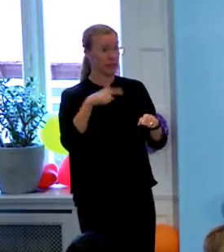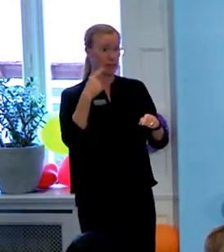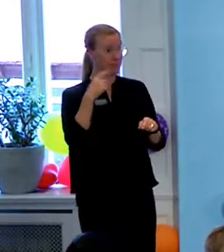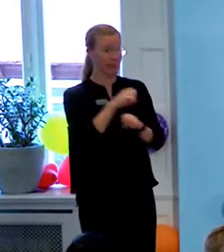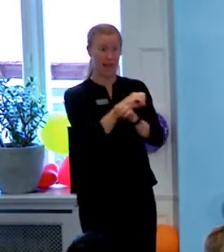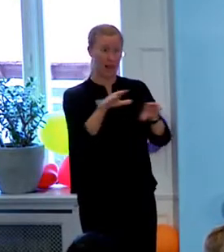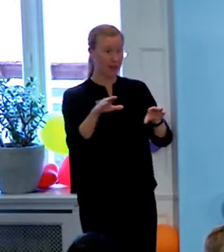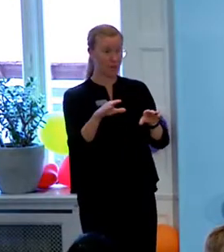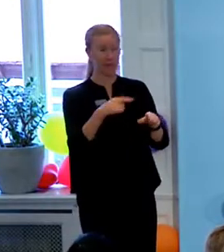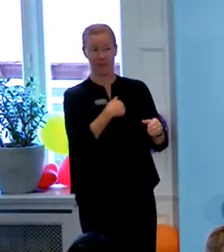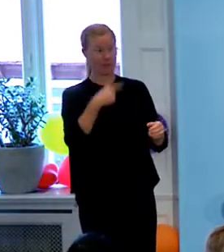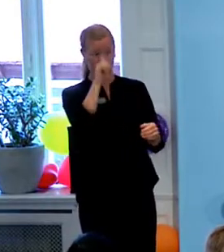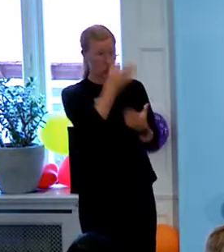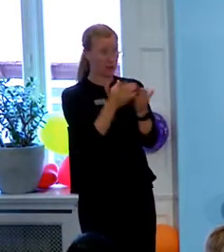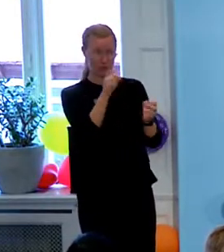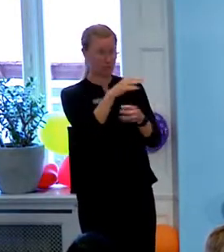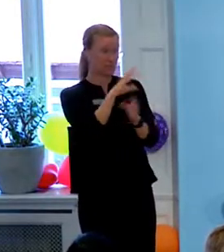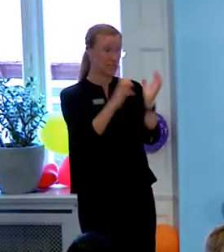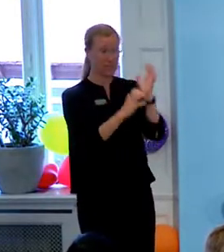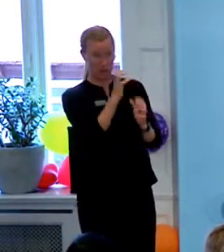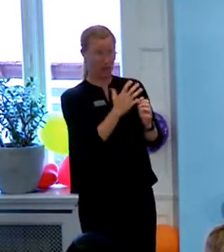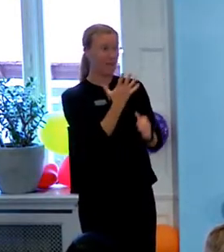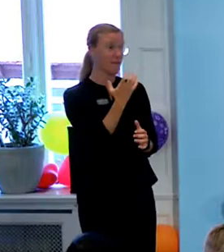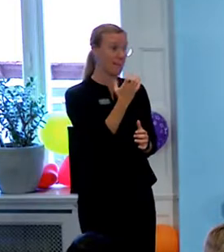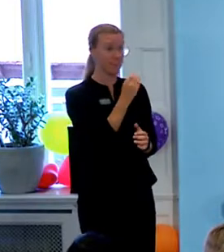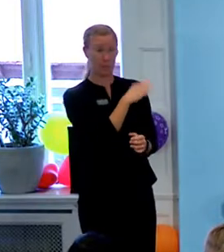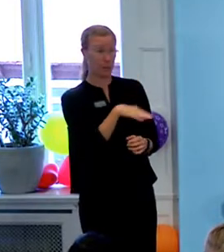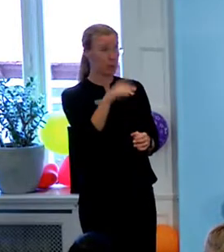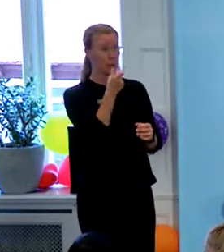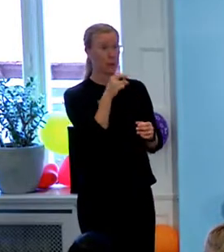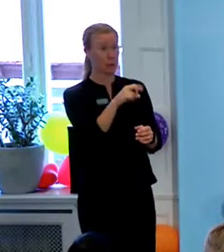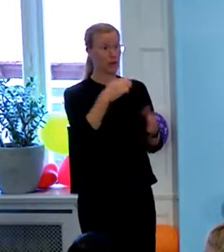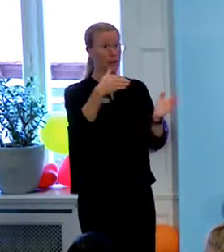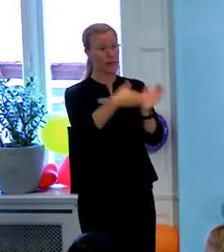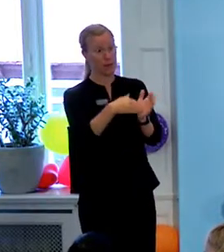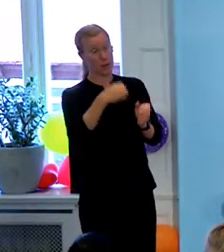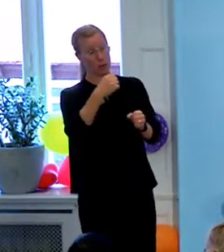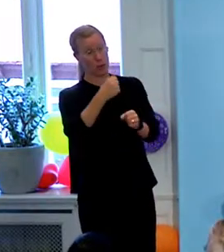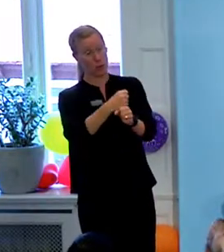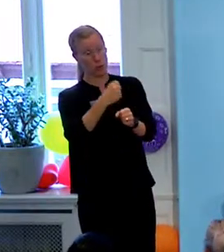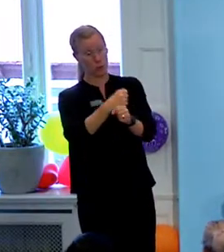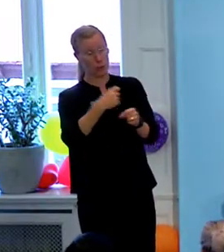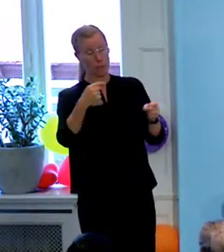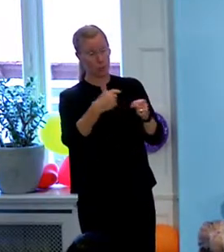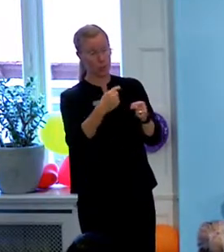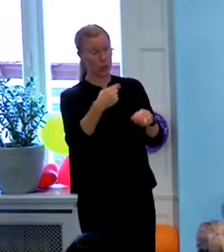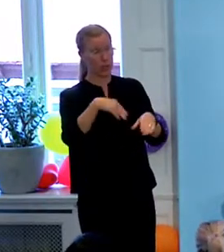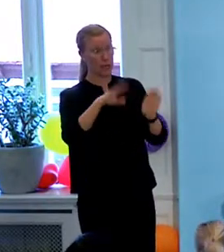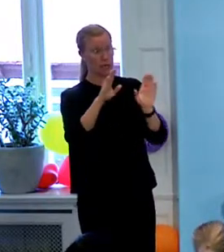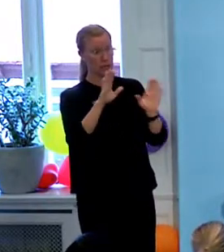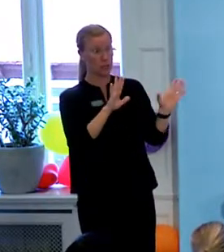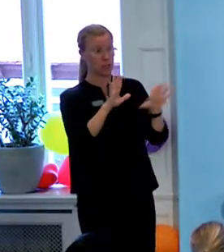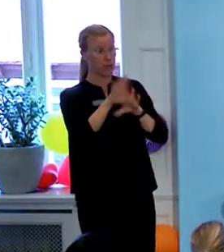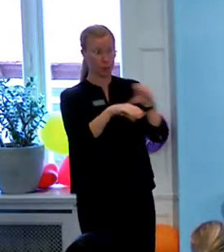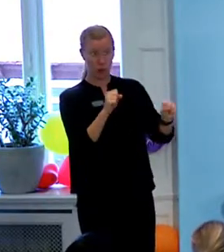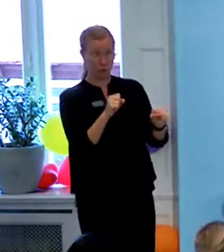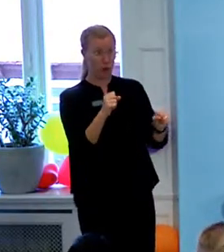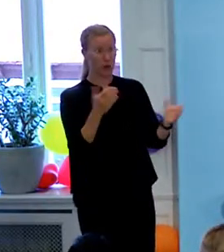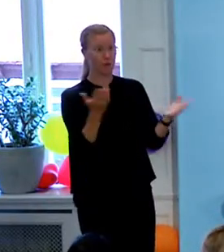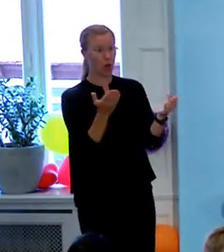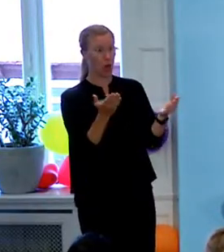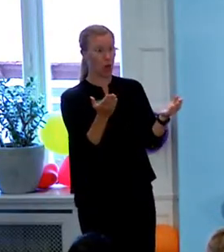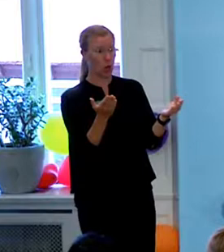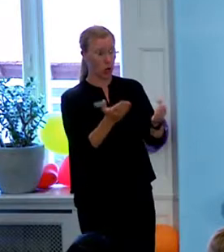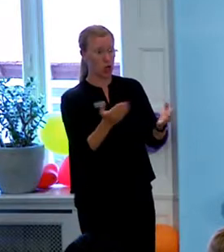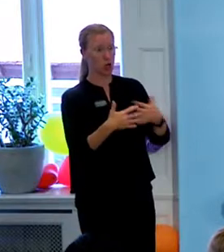de siffrorna, de är abstrakta. 50 miljoner kronor till arbetet mot hedersvåld, det betyder ingenting för mig. Utan det betyder vad det är